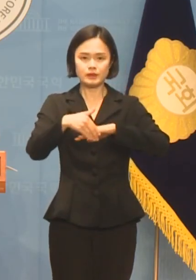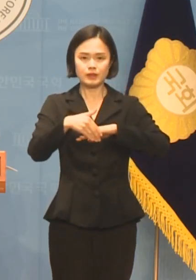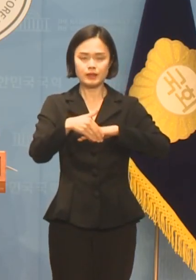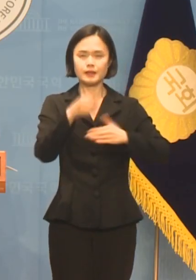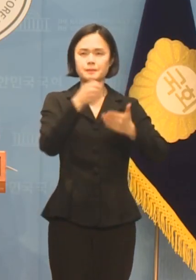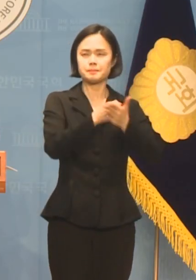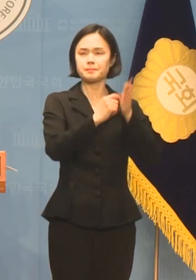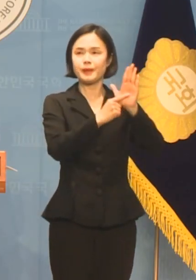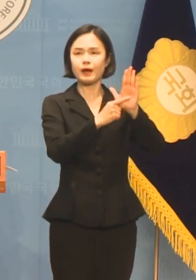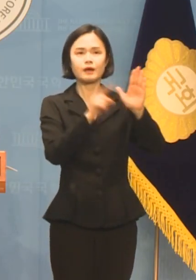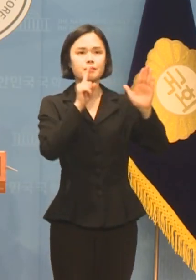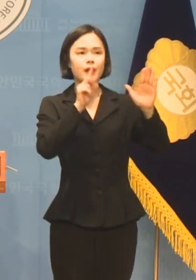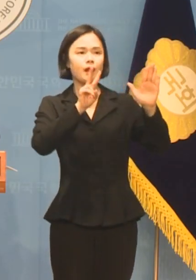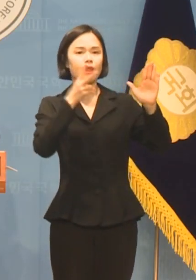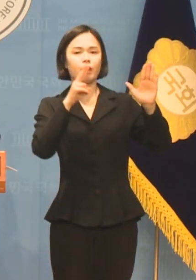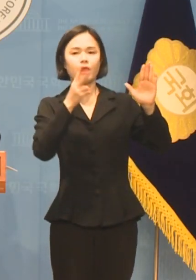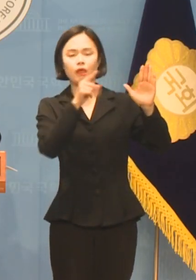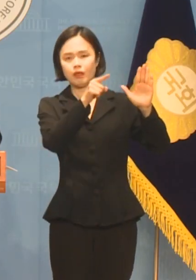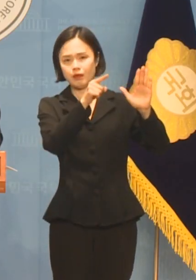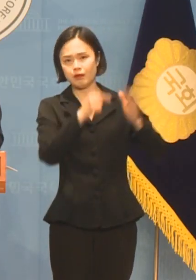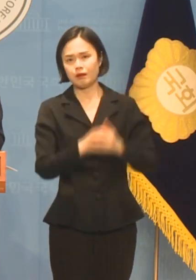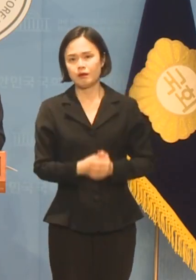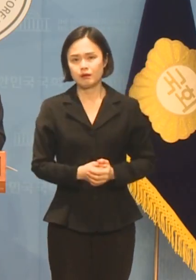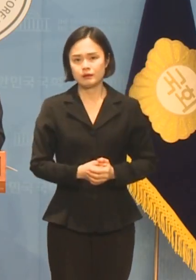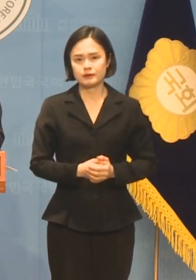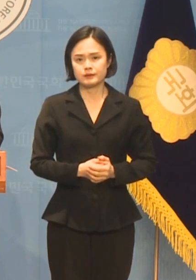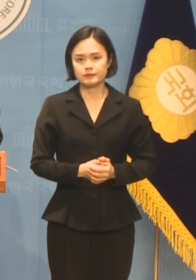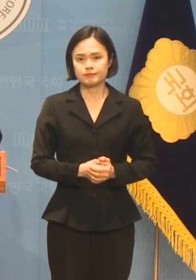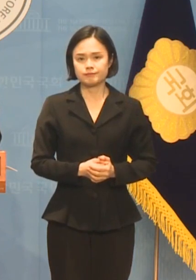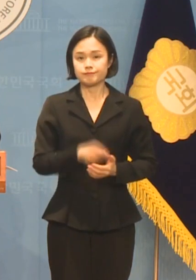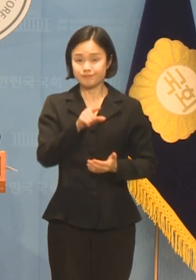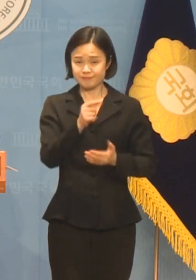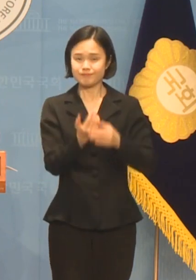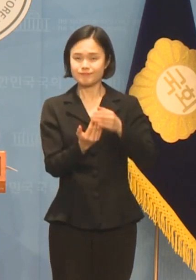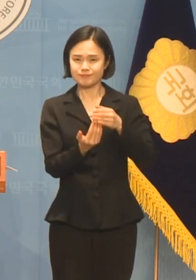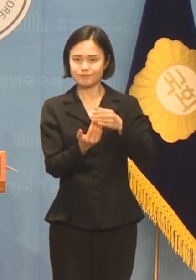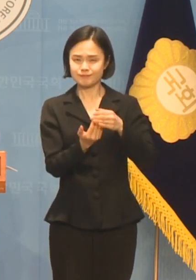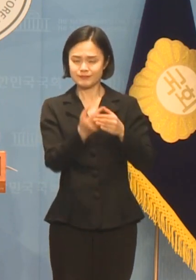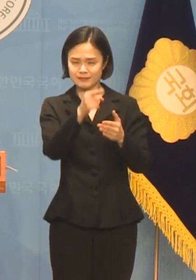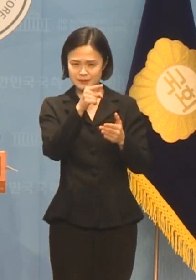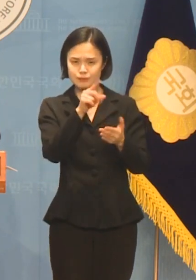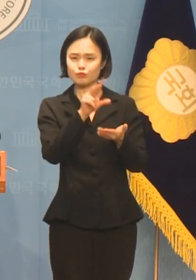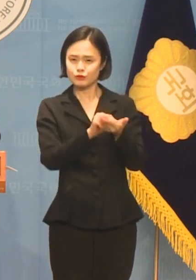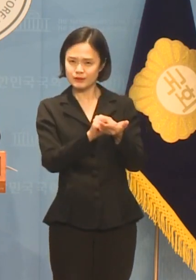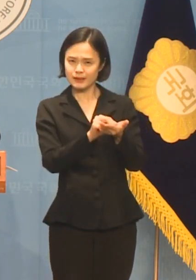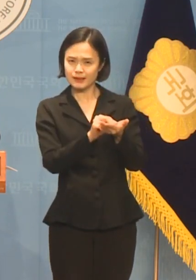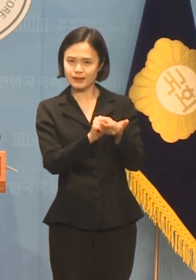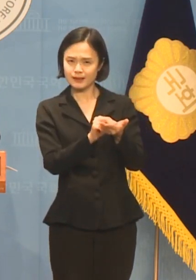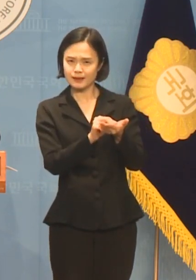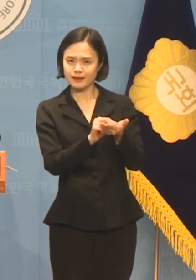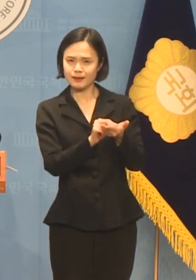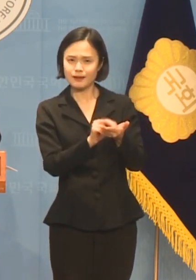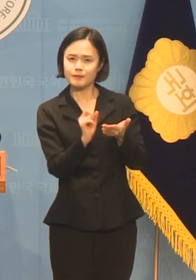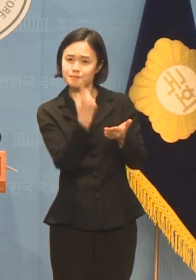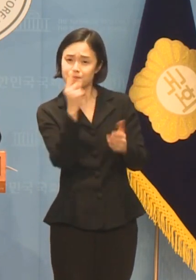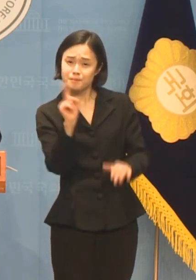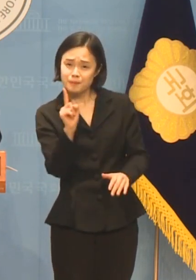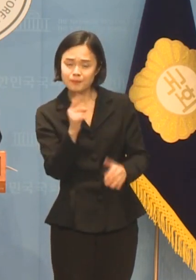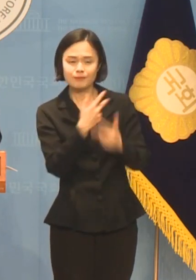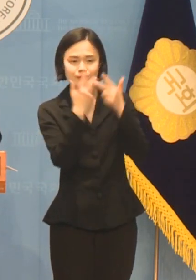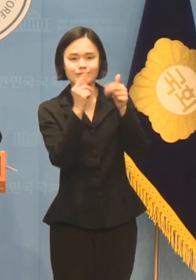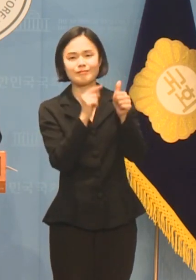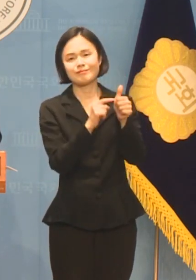반복하고 있습니다. 이번 사태의 본질은 이재명 대표의 진정성 부족입니다. 왜